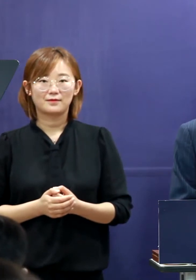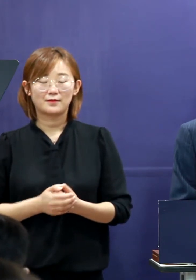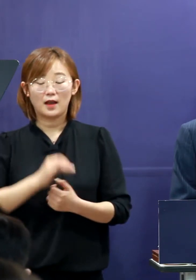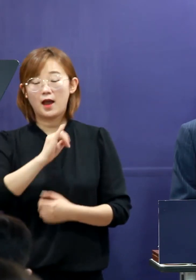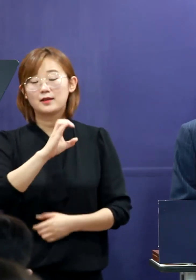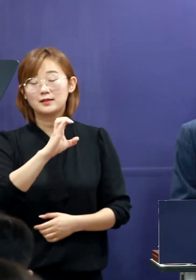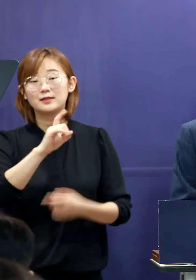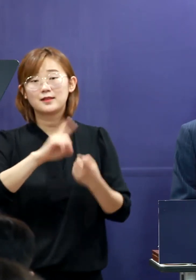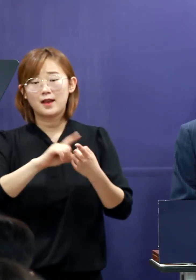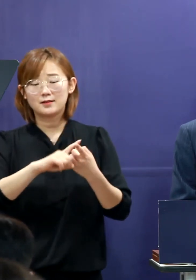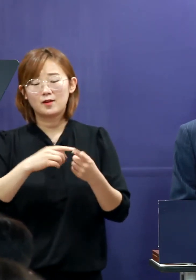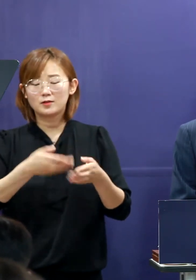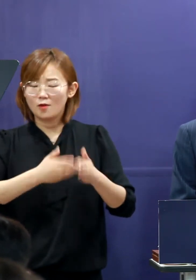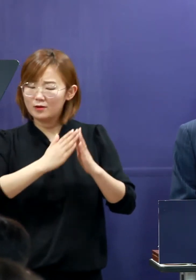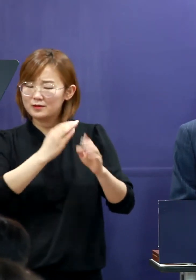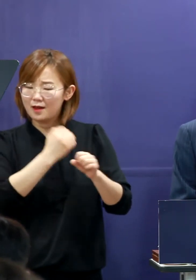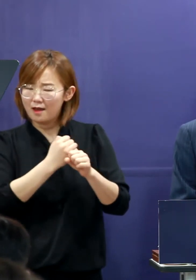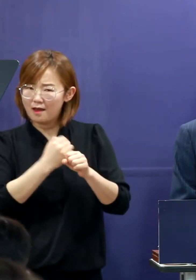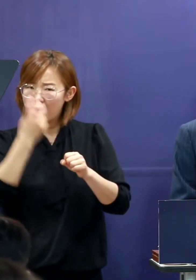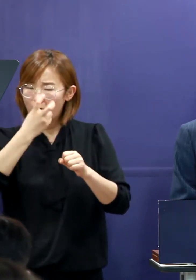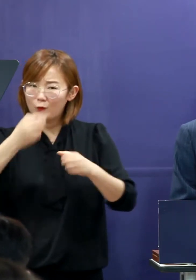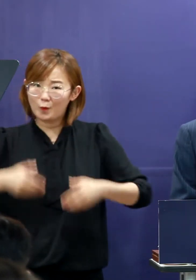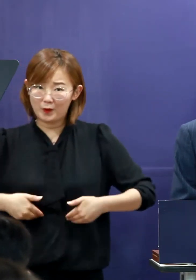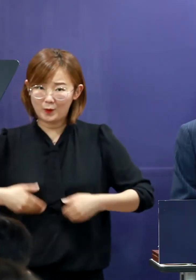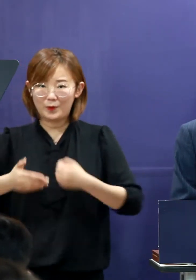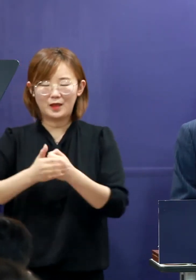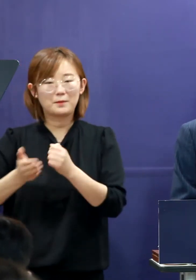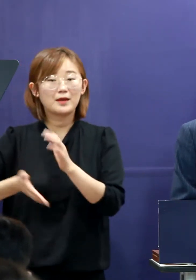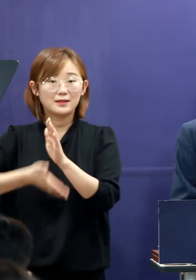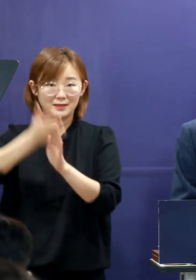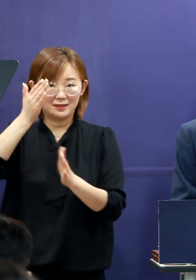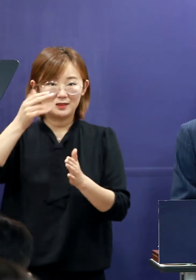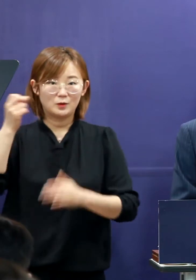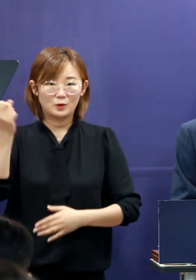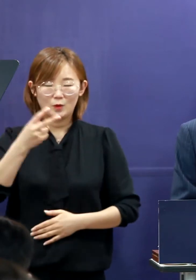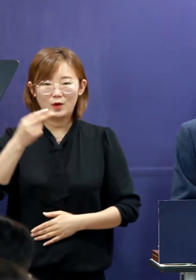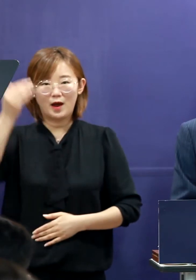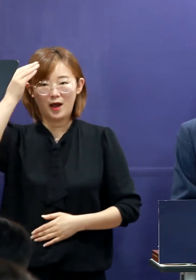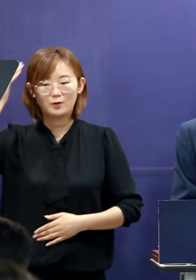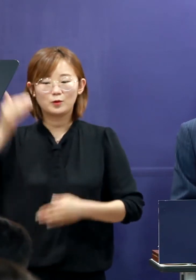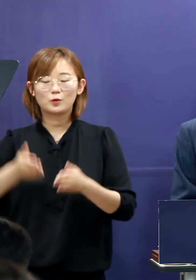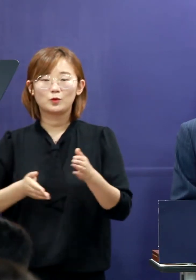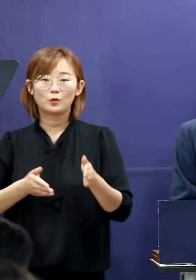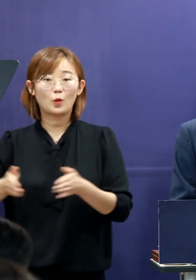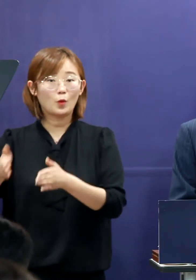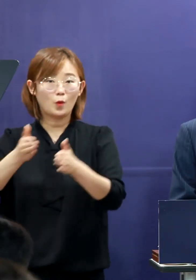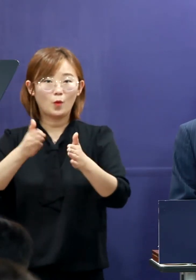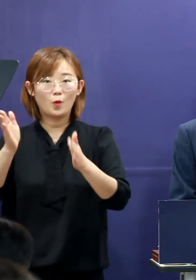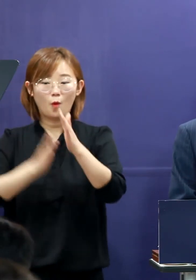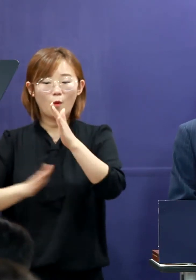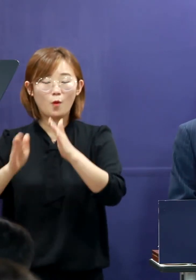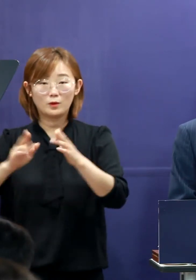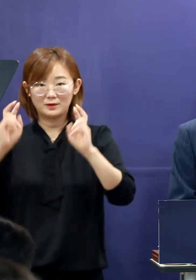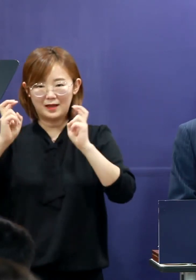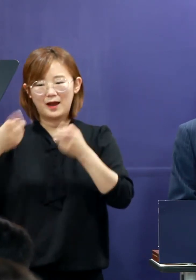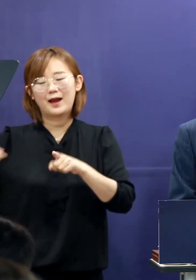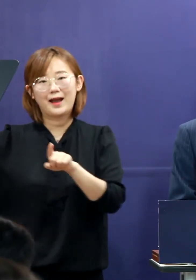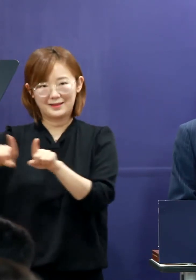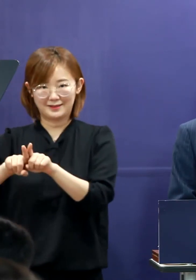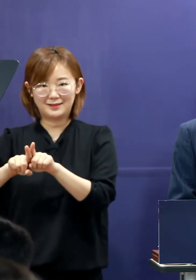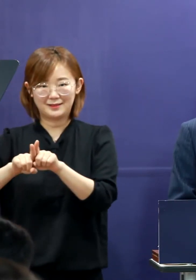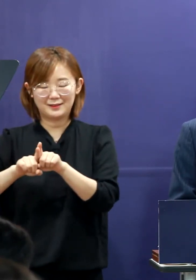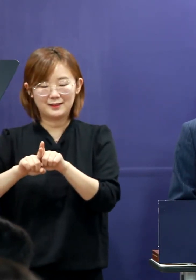한번 해보자 해서 한국도로공사와 우리 시가 협약을 체결해서 타당성 조사를 하기로